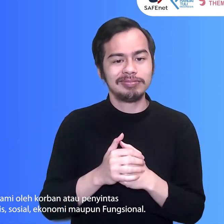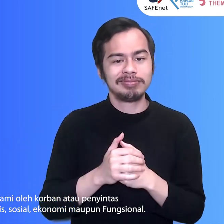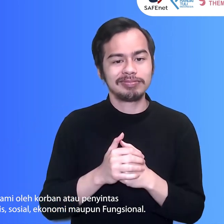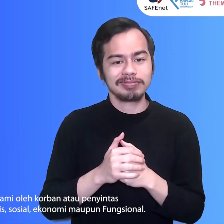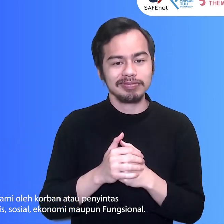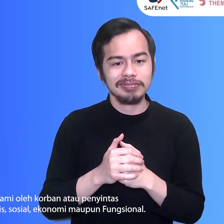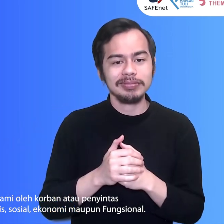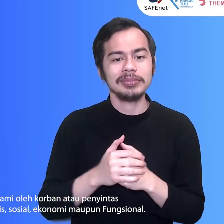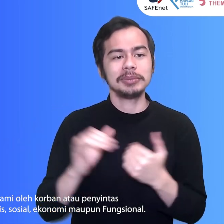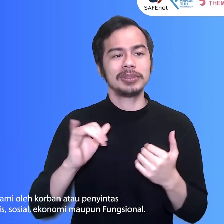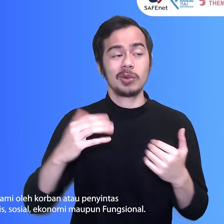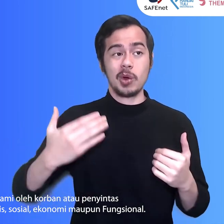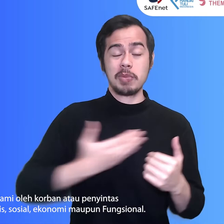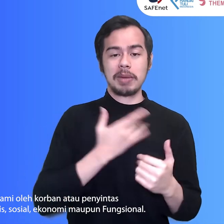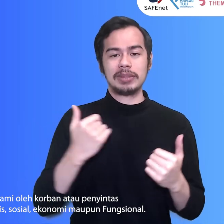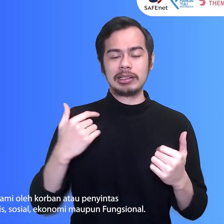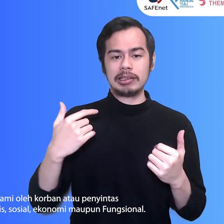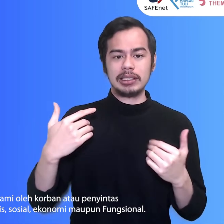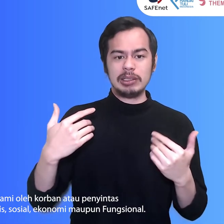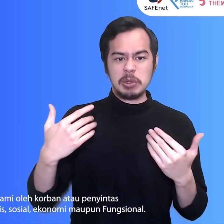sosial ekonomi maupun fungsional